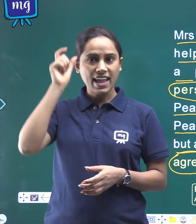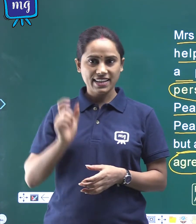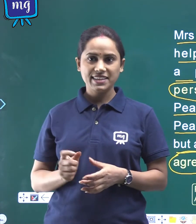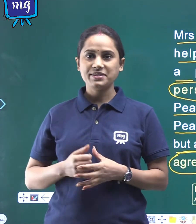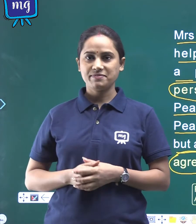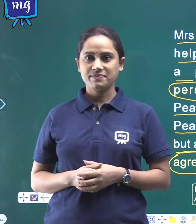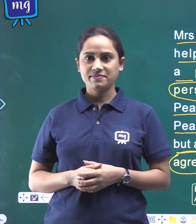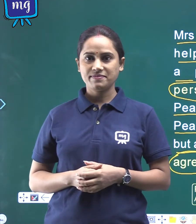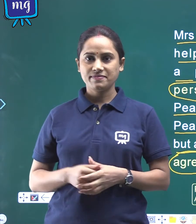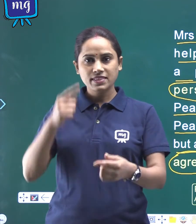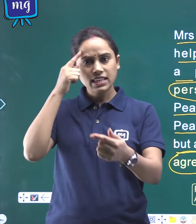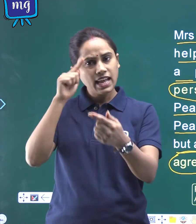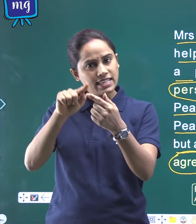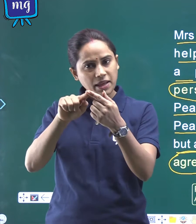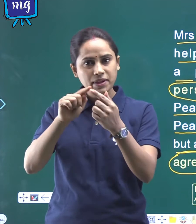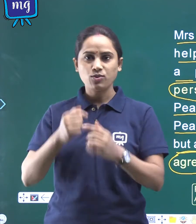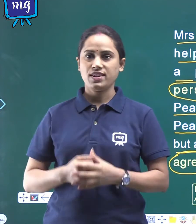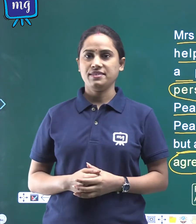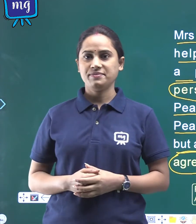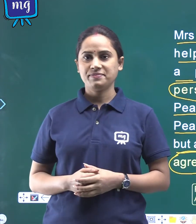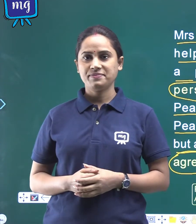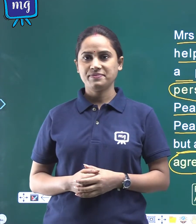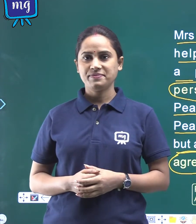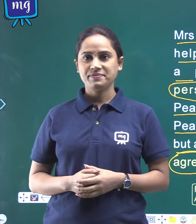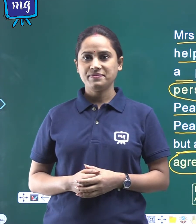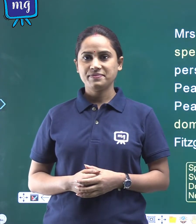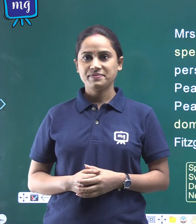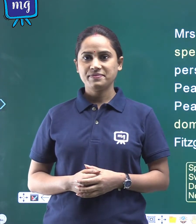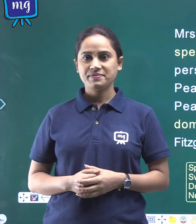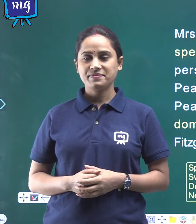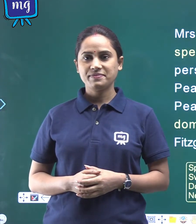Agree, सहमत होना.